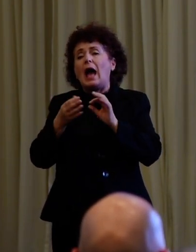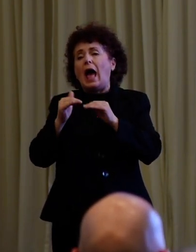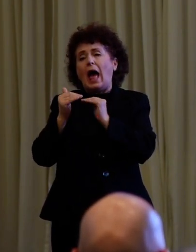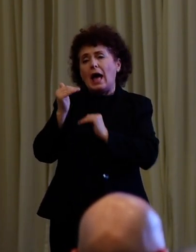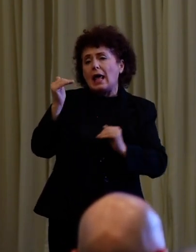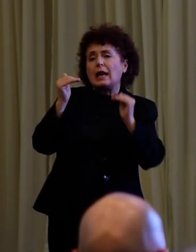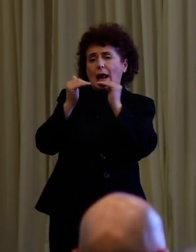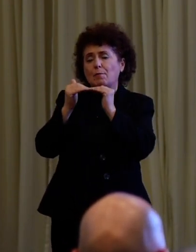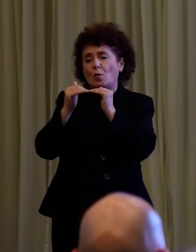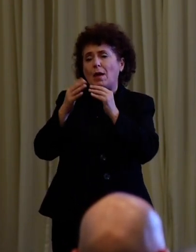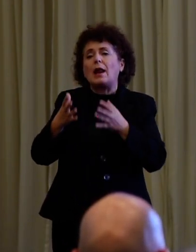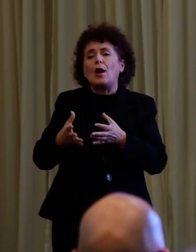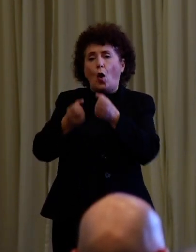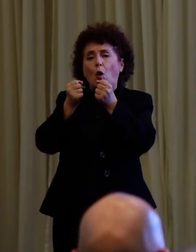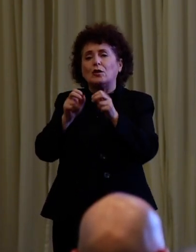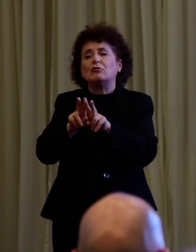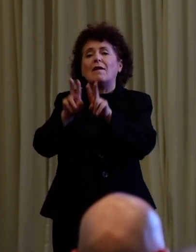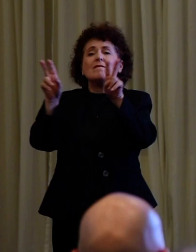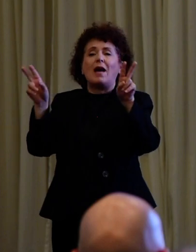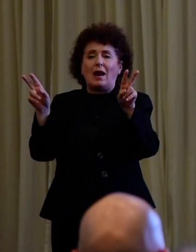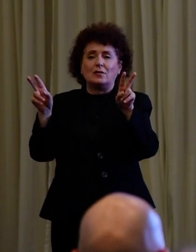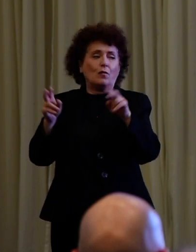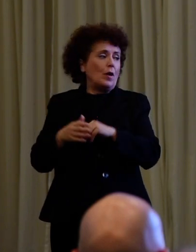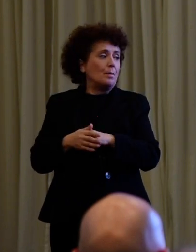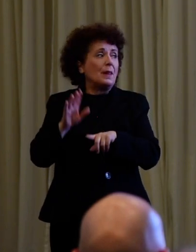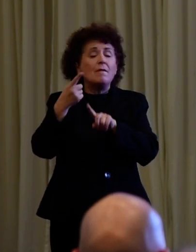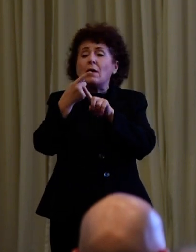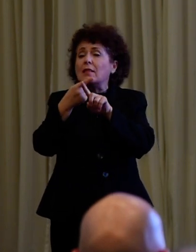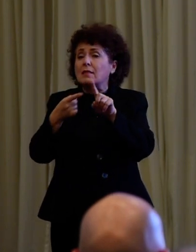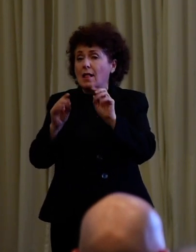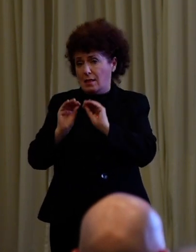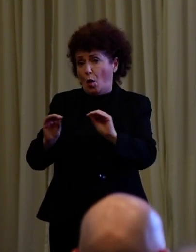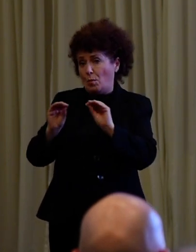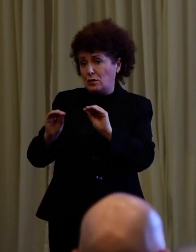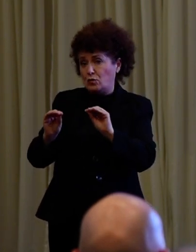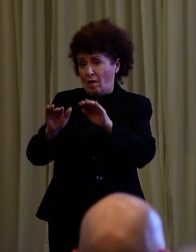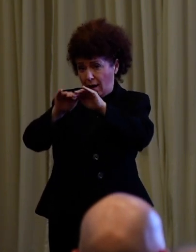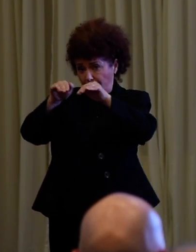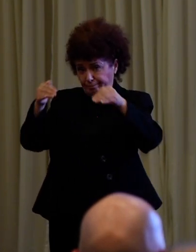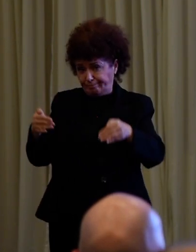регионален одржлив развој. Во делот на образованието,